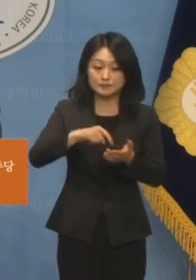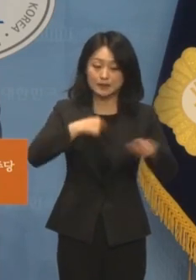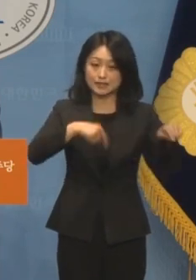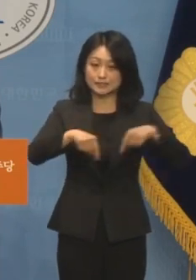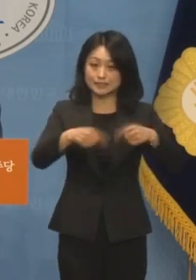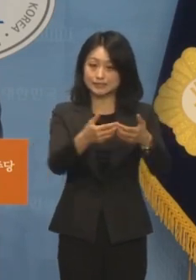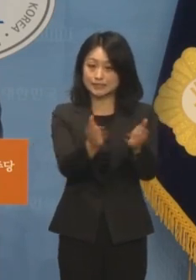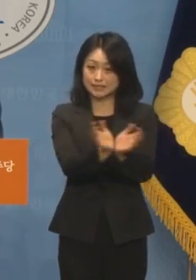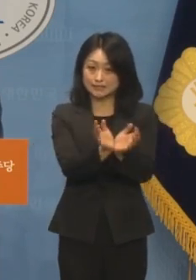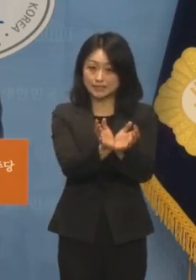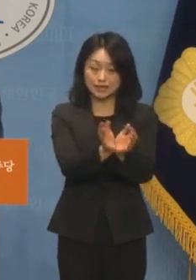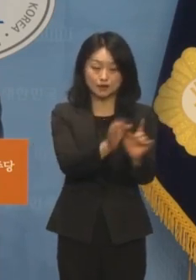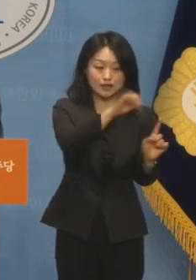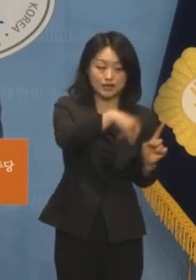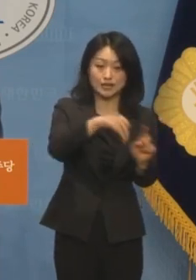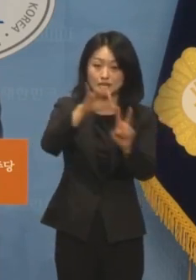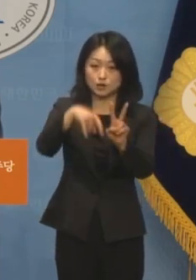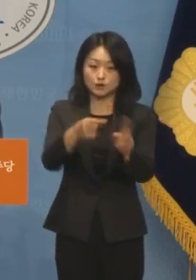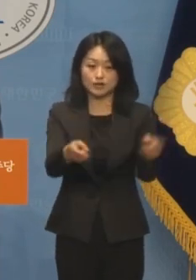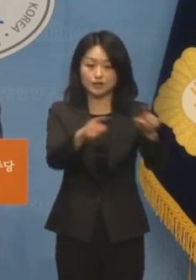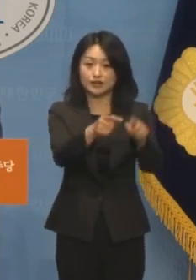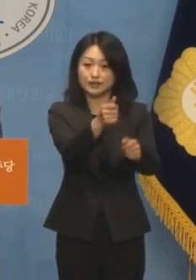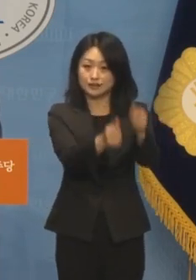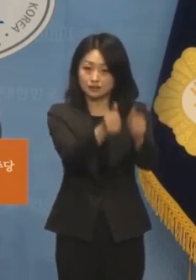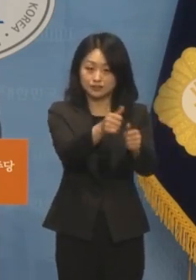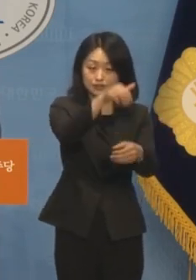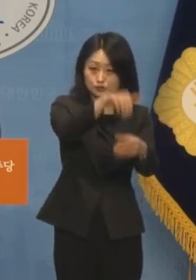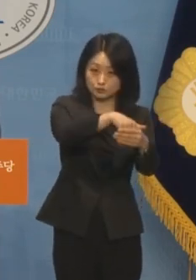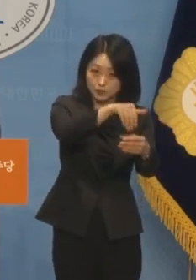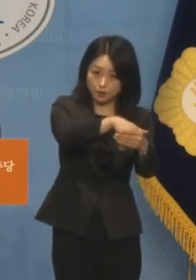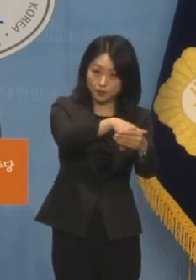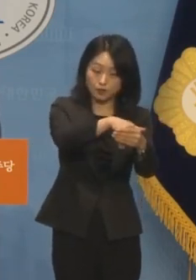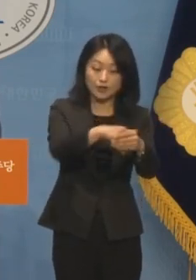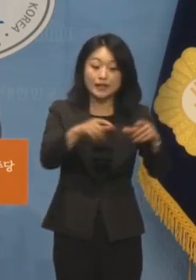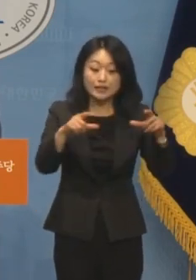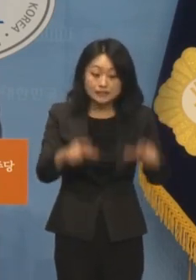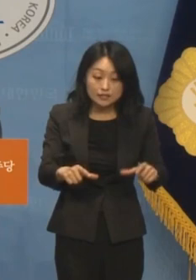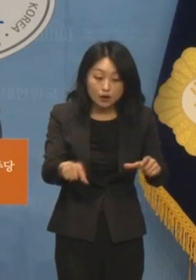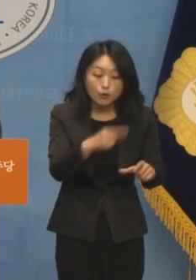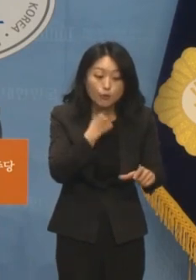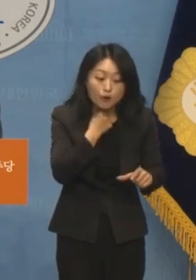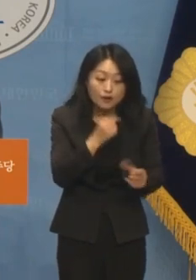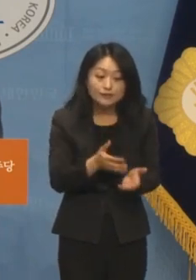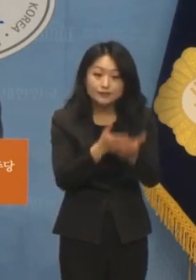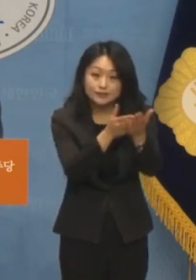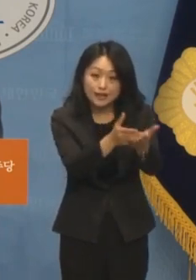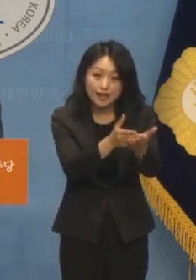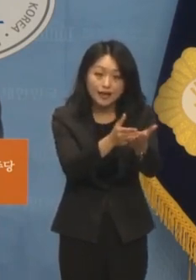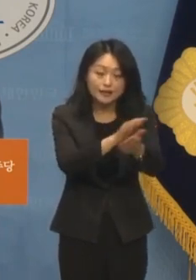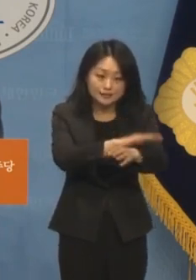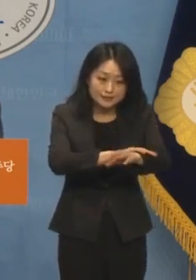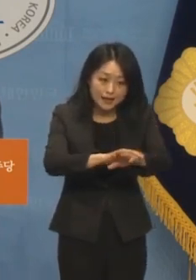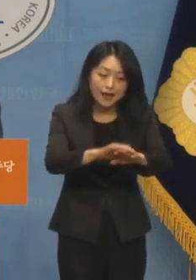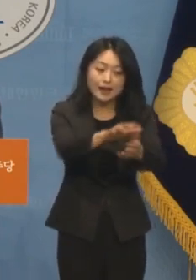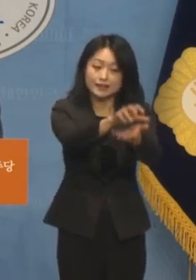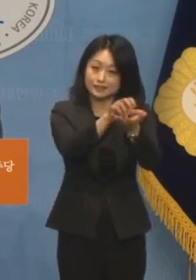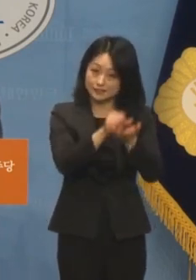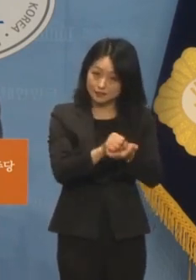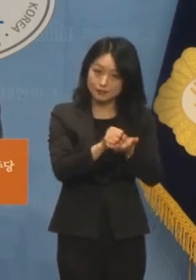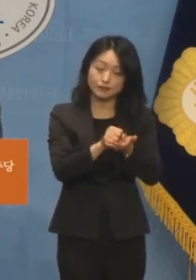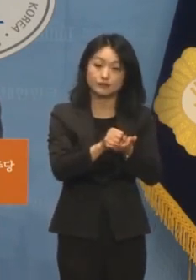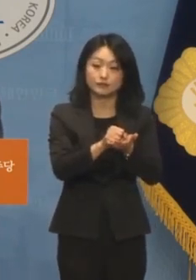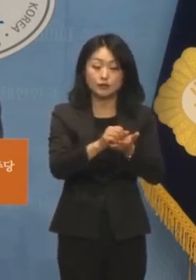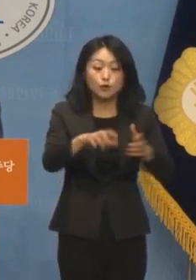자치단체장의 결선투표제와 지역정당 설립은 지역 민의가 더 크게 반영되는 정치, 지역 주민들의